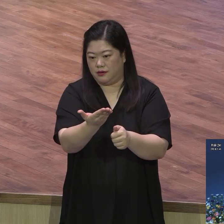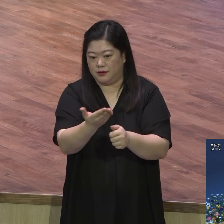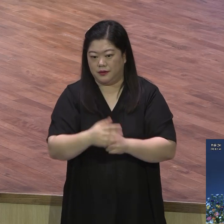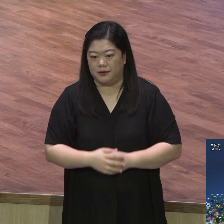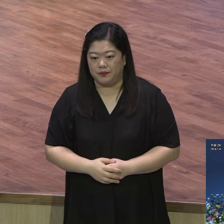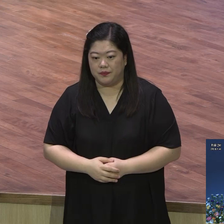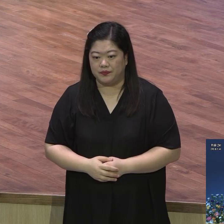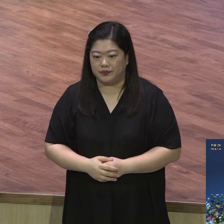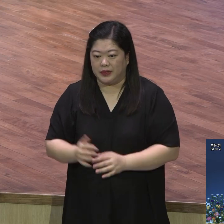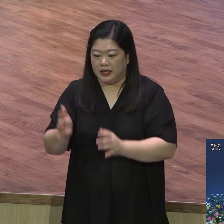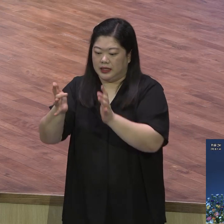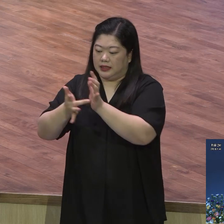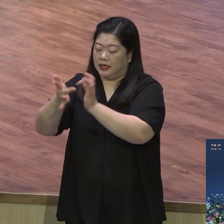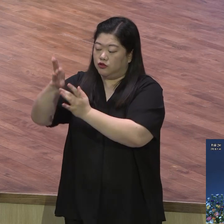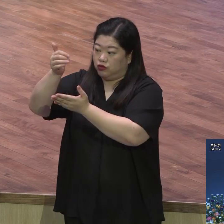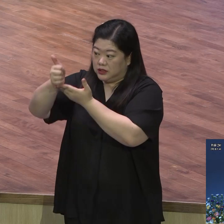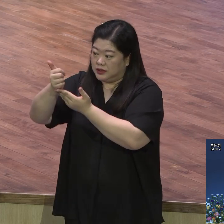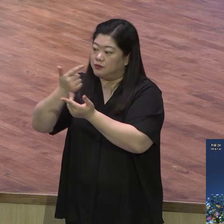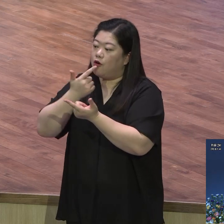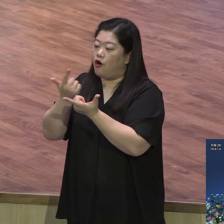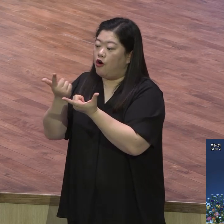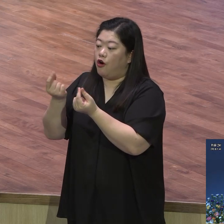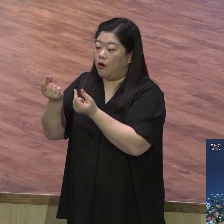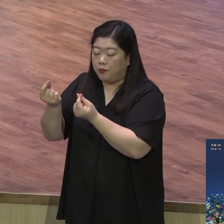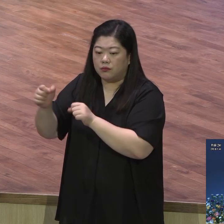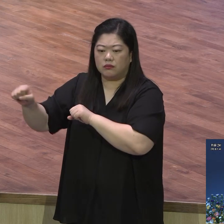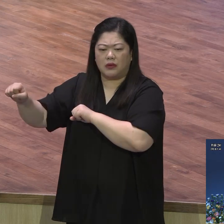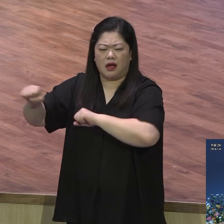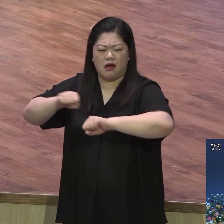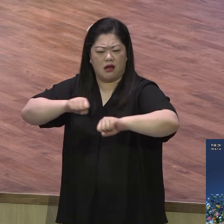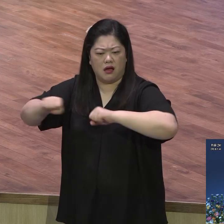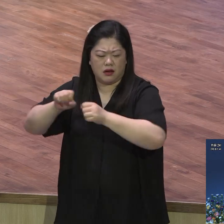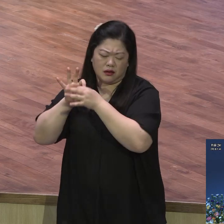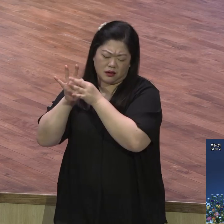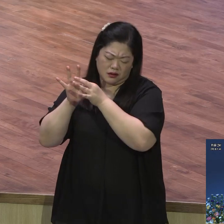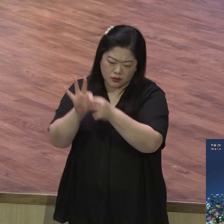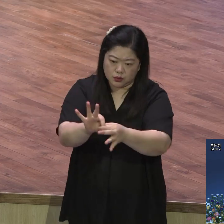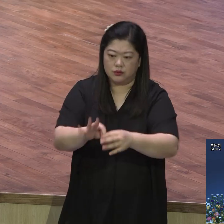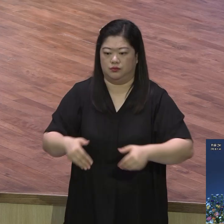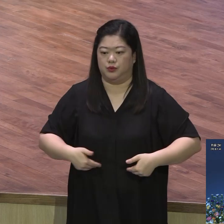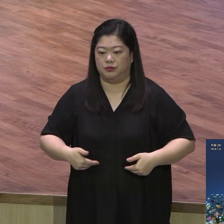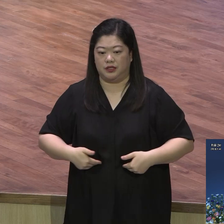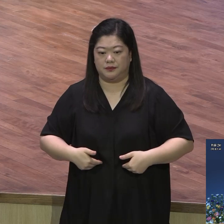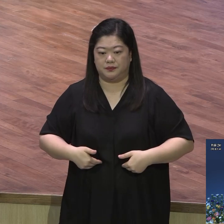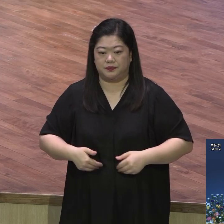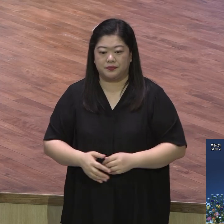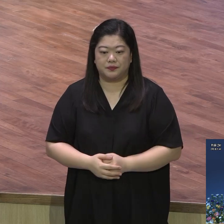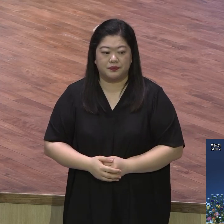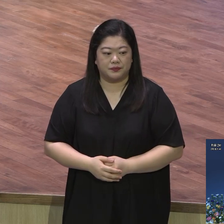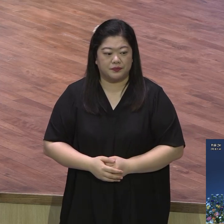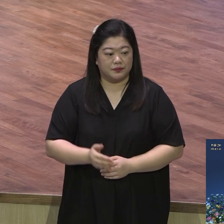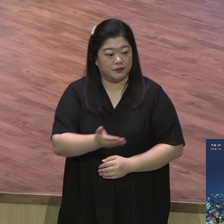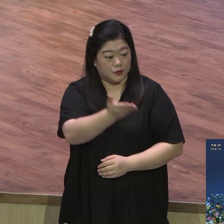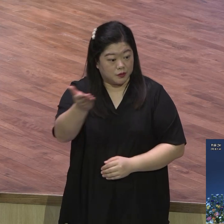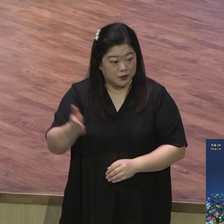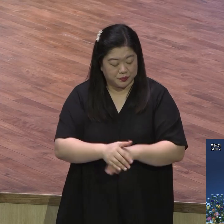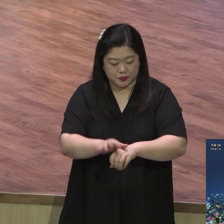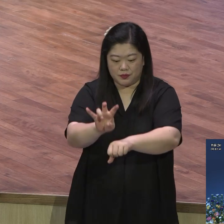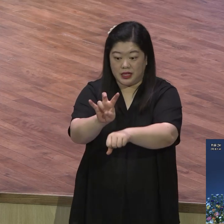예수님처럼 행해나가야 돼요. 오늘 말씀을 통해서 영계 모든 승인들 24 이